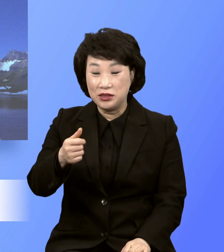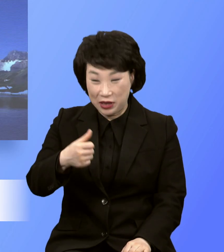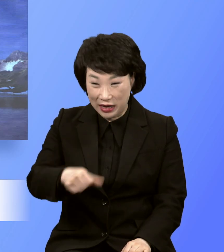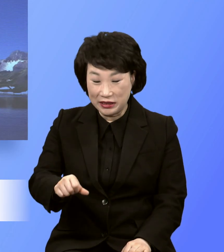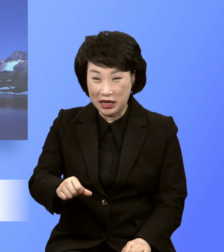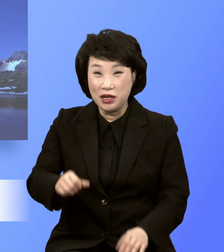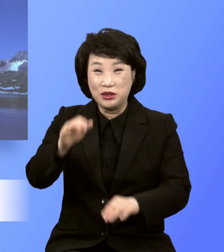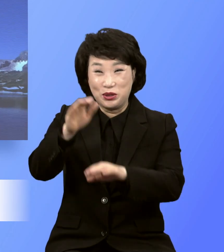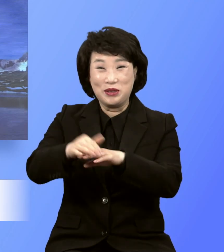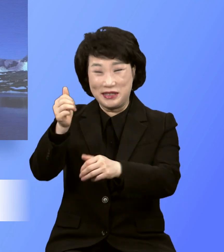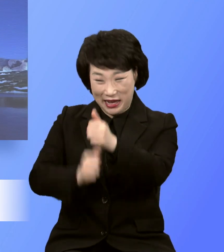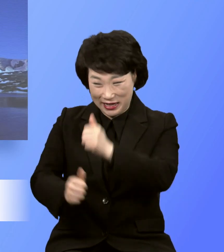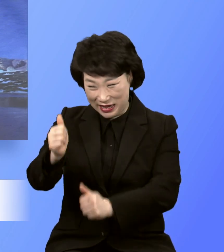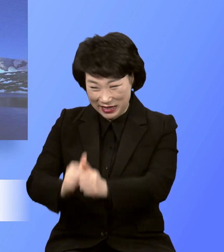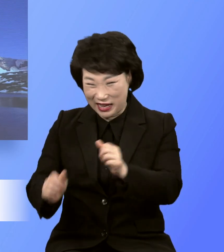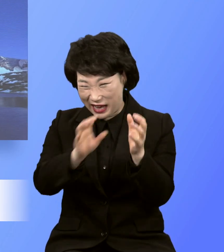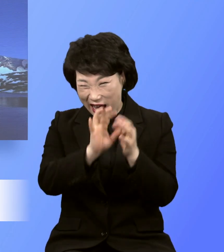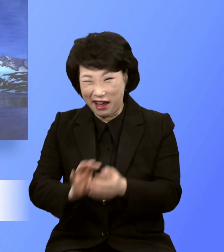고고고고손주를 보고